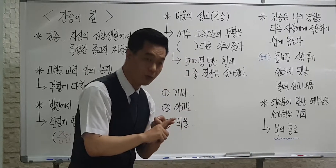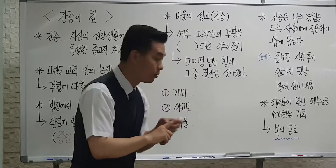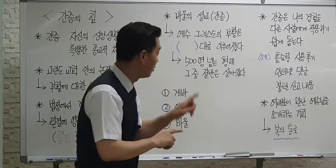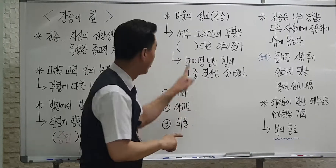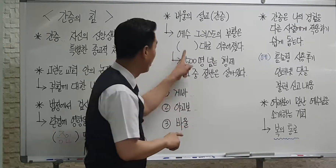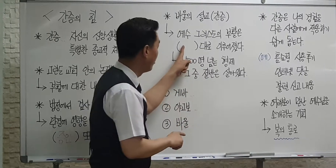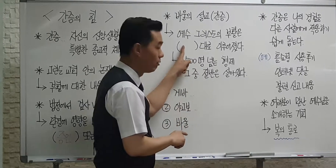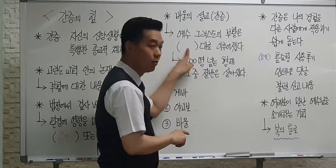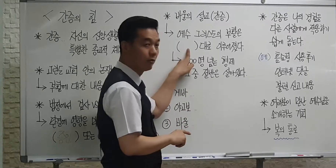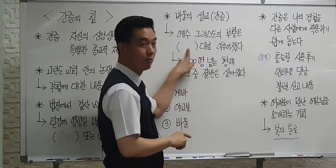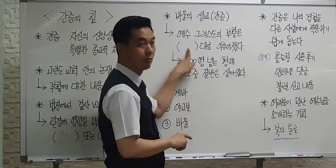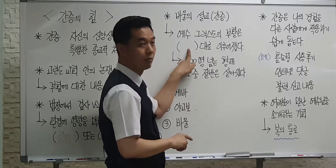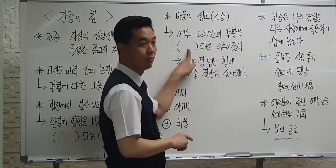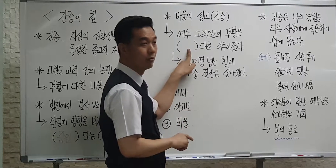이게 뭘까요?